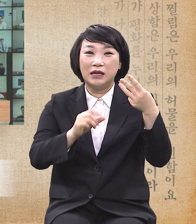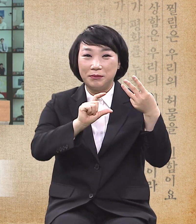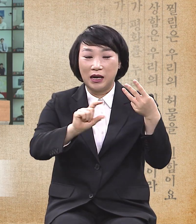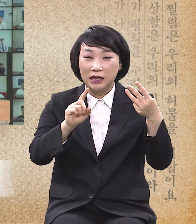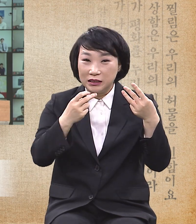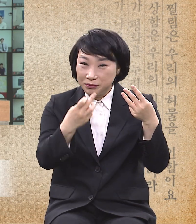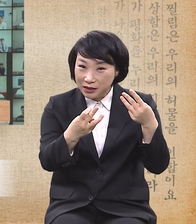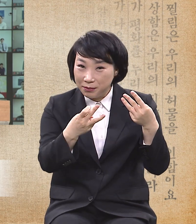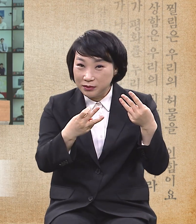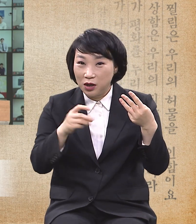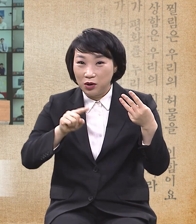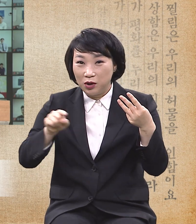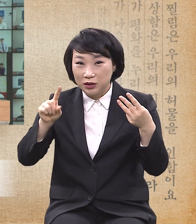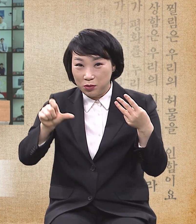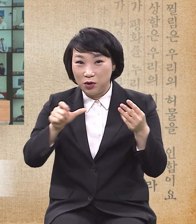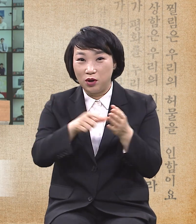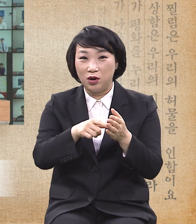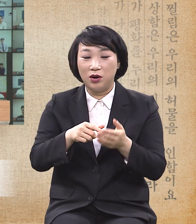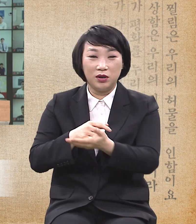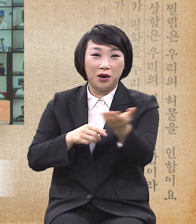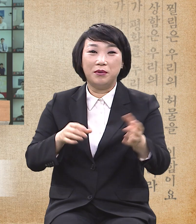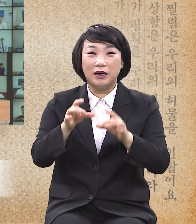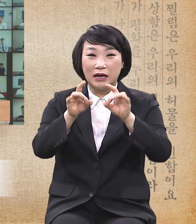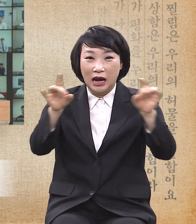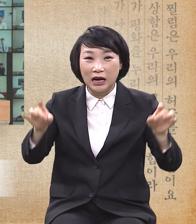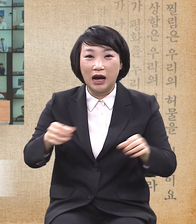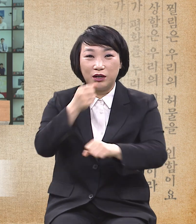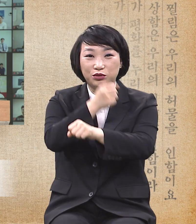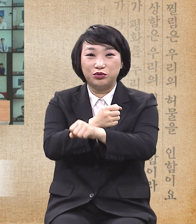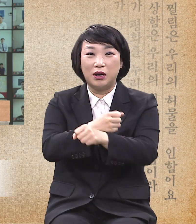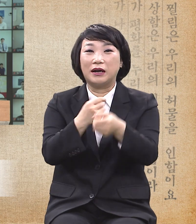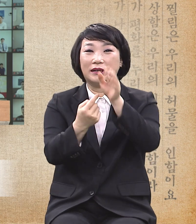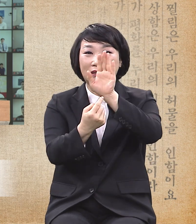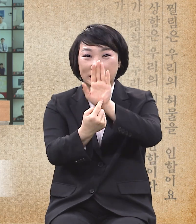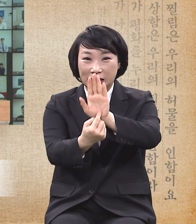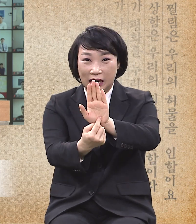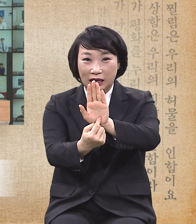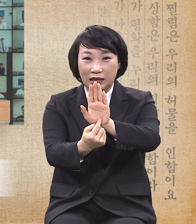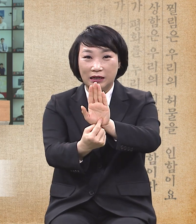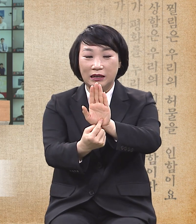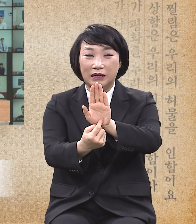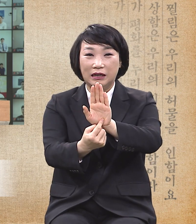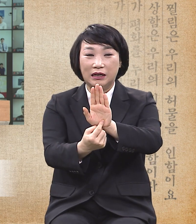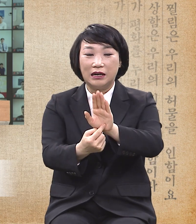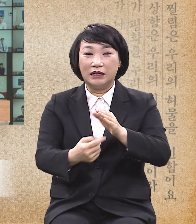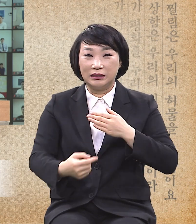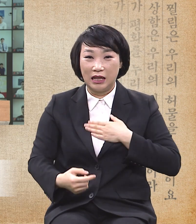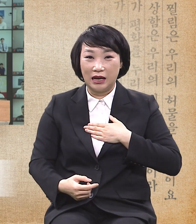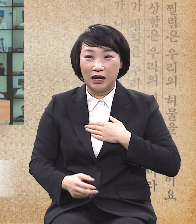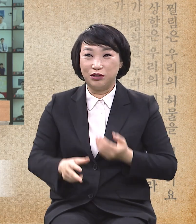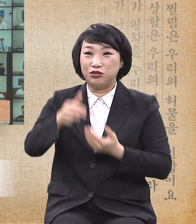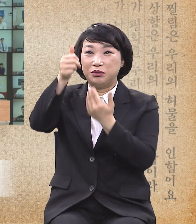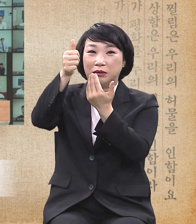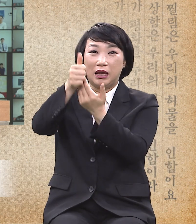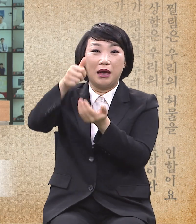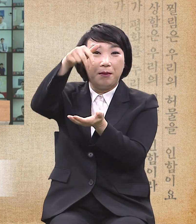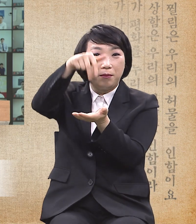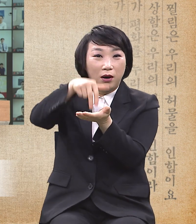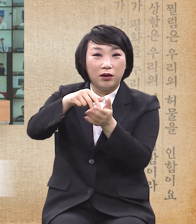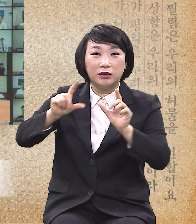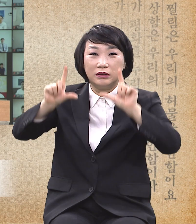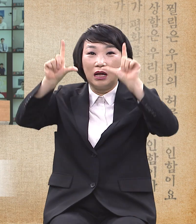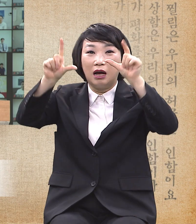15절에 각각 공력이 나타날 터인데, 자기가 주님 앞에 서는